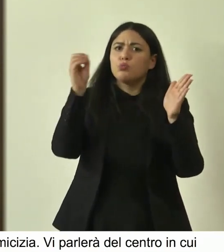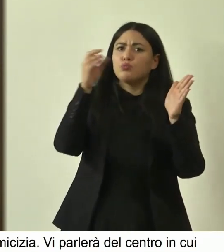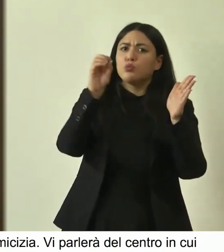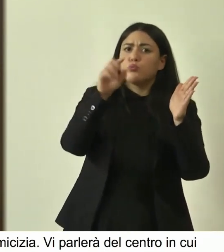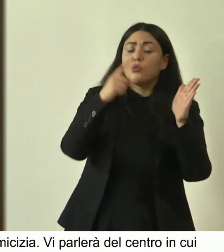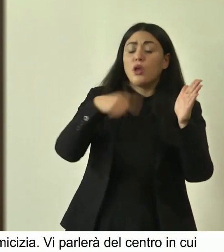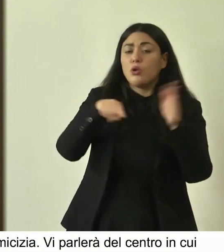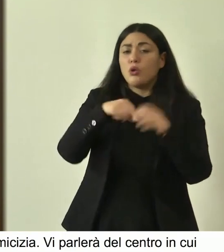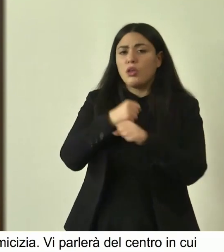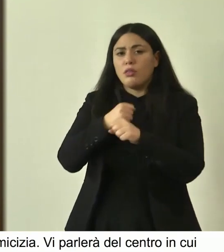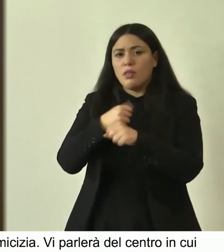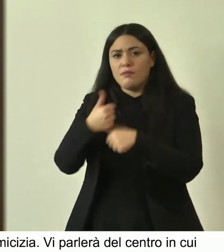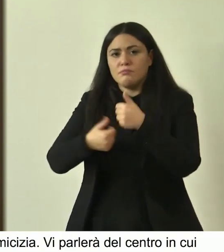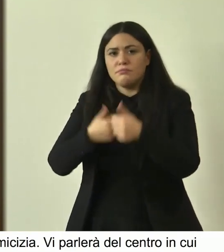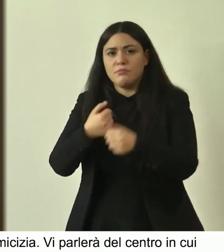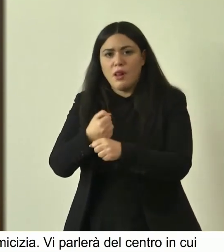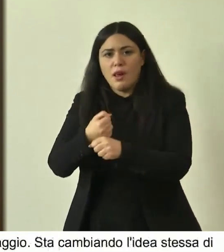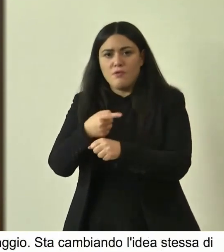senso.